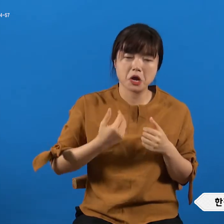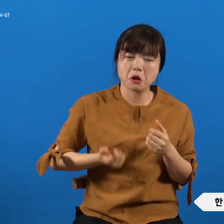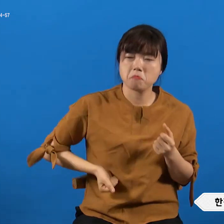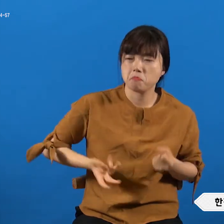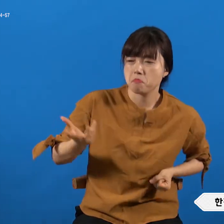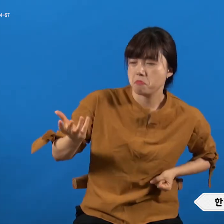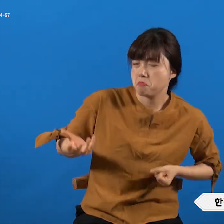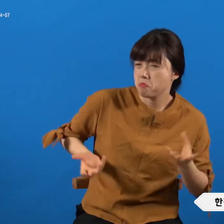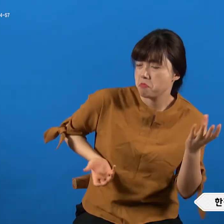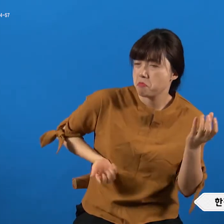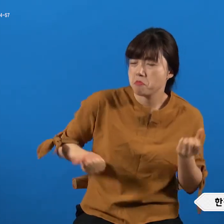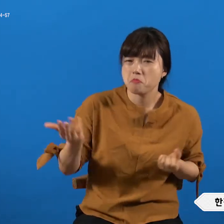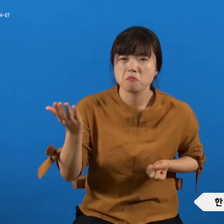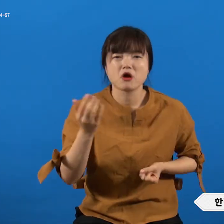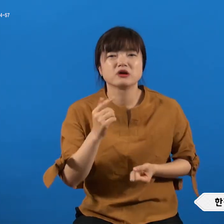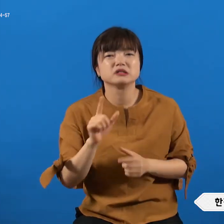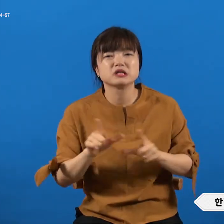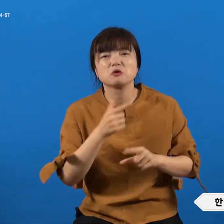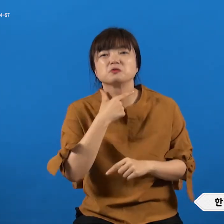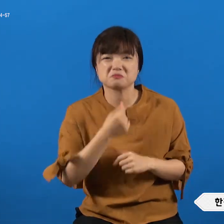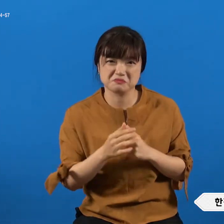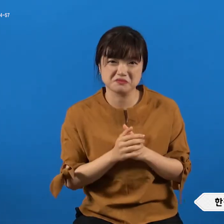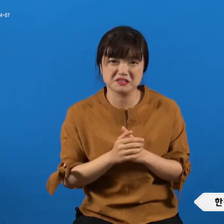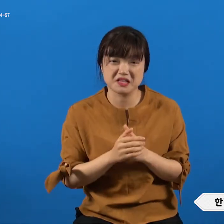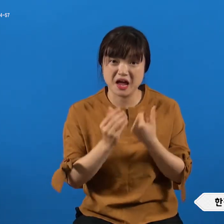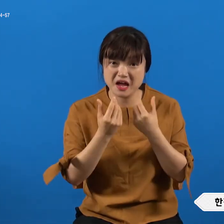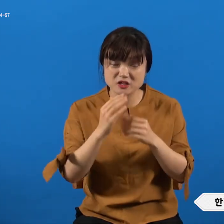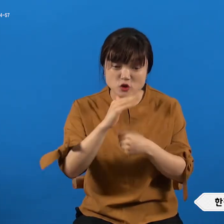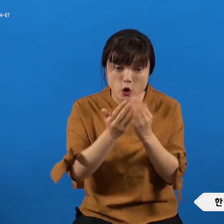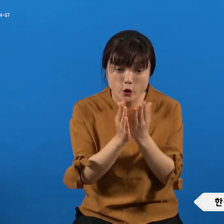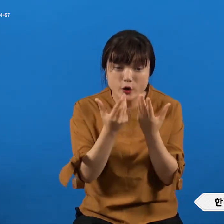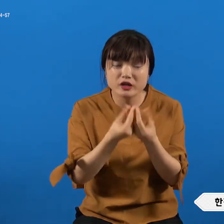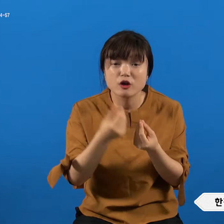싶습니다. 다윗이 대표적인 케이스죠.